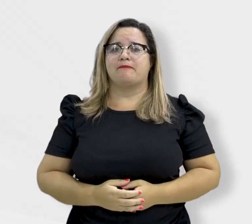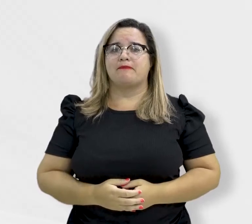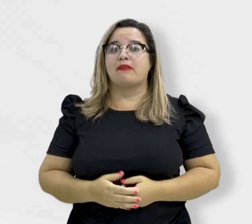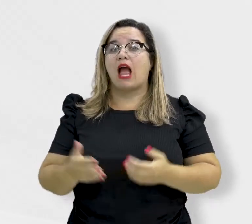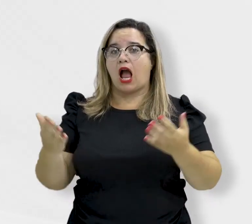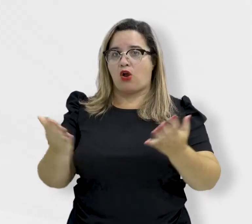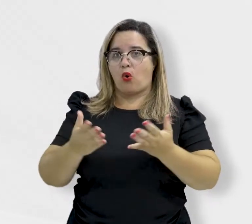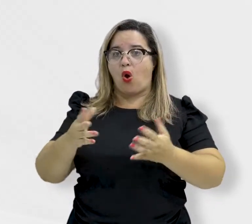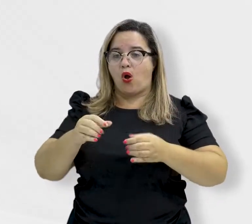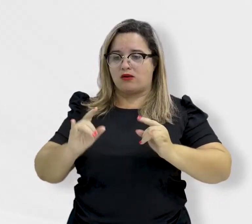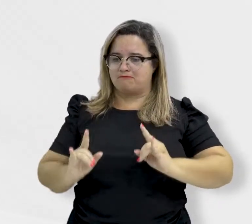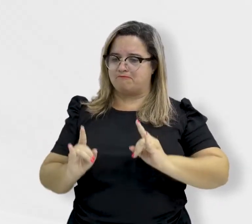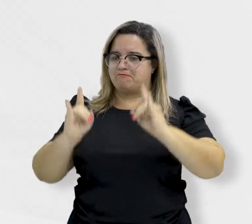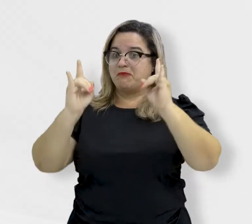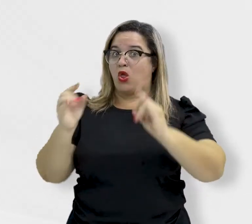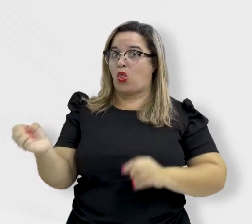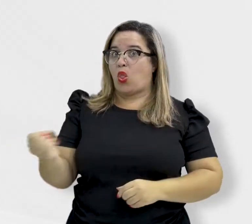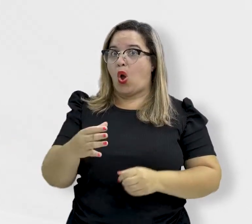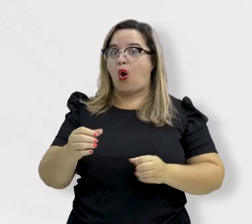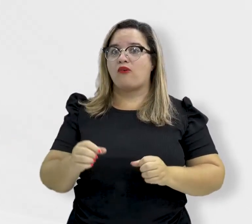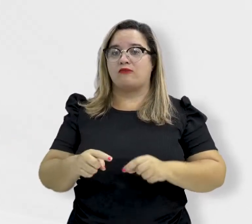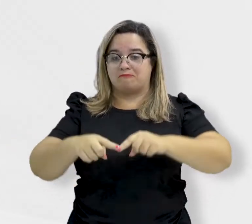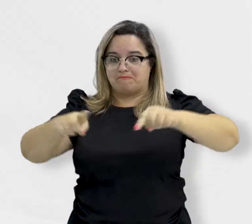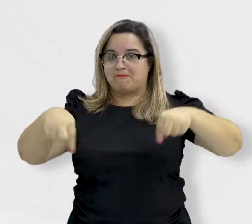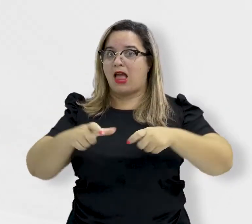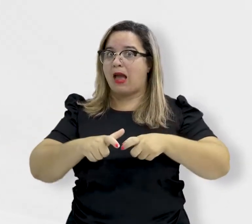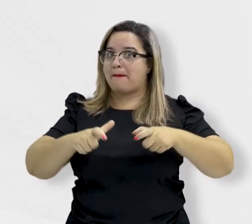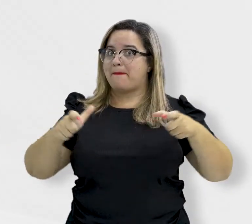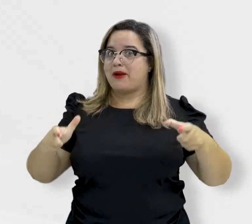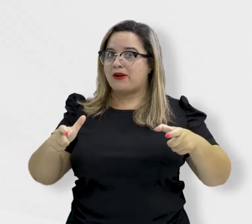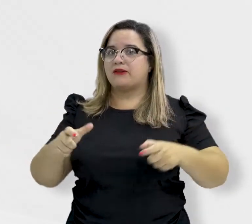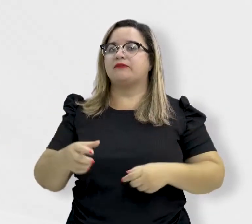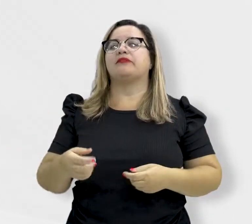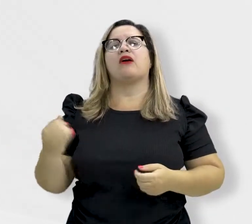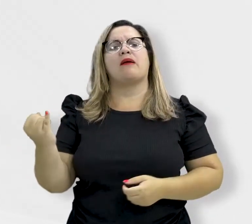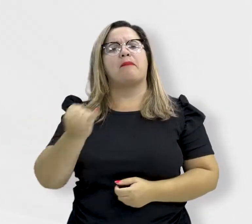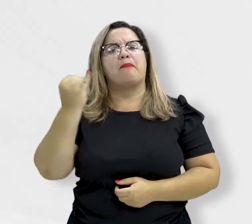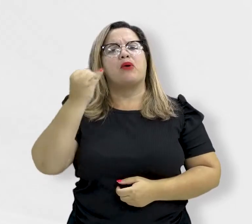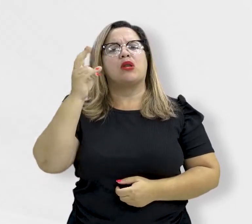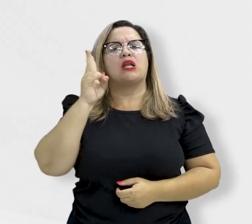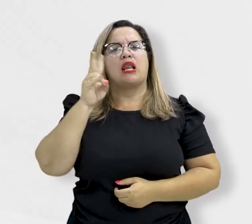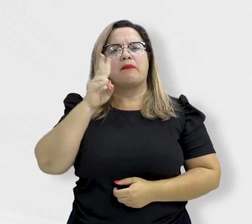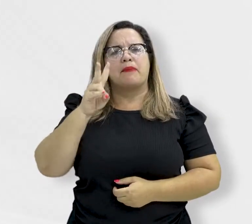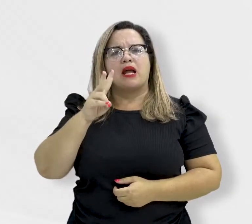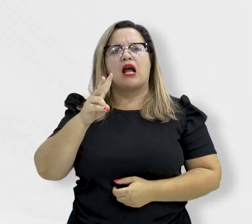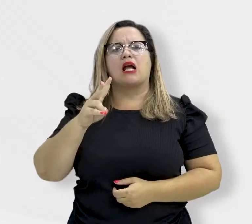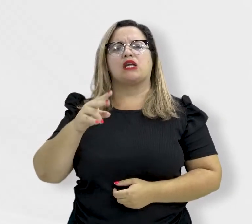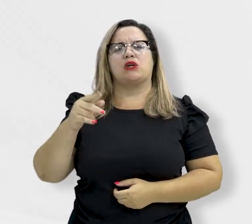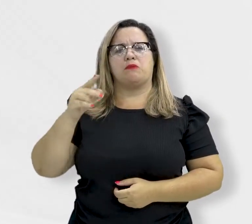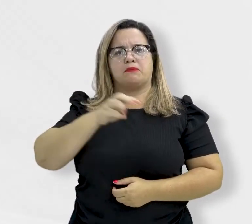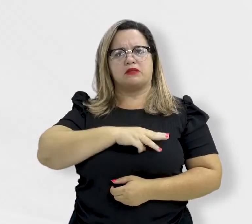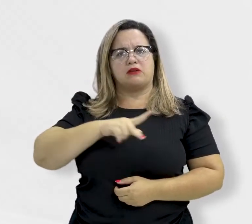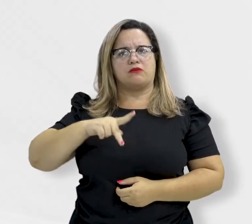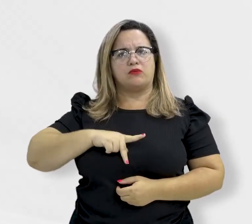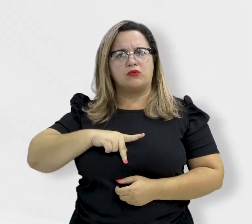metros. É importante lembrar, prosseguiu o procurador, que o Ministério Público, a partir da promulgação da Constituição